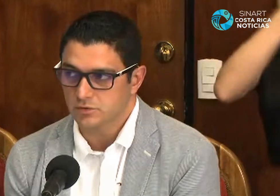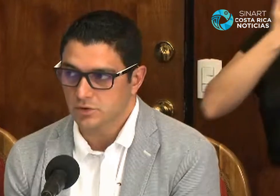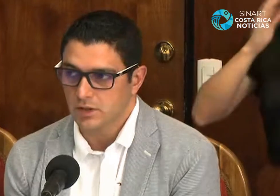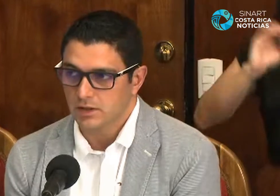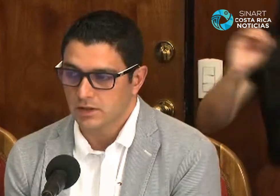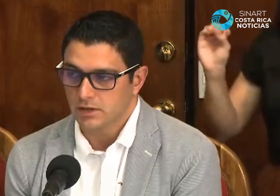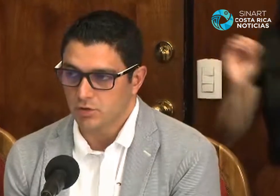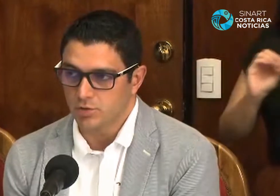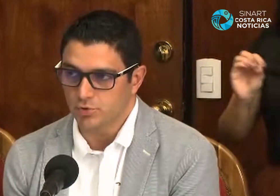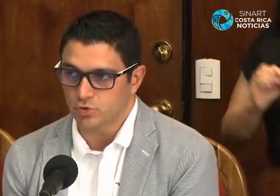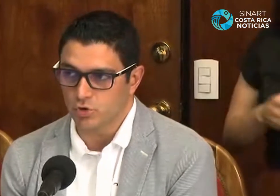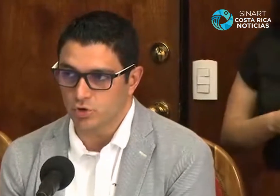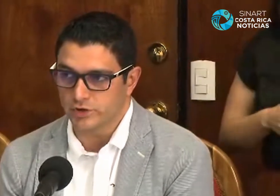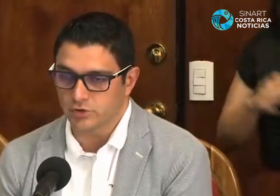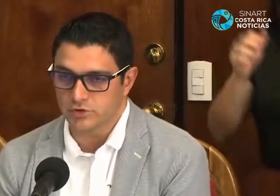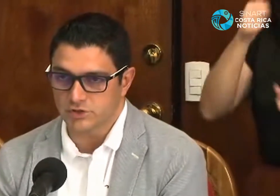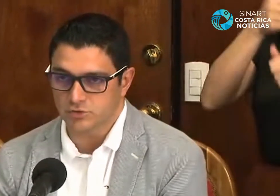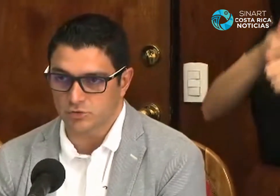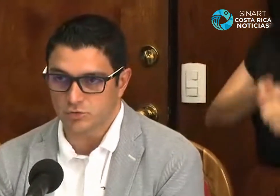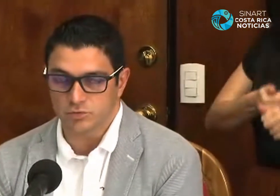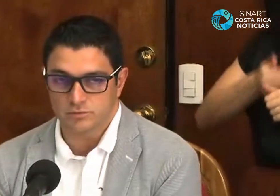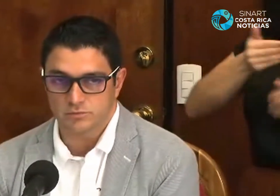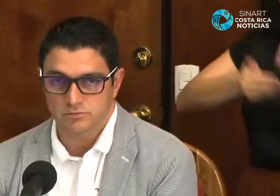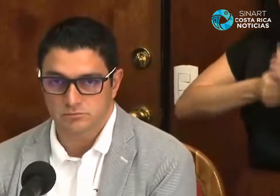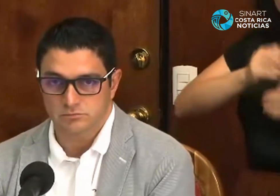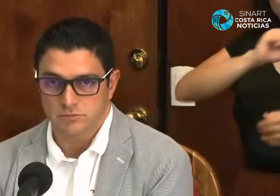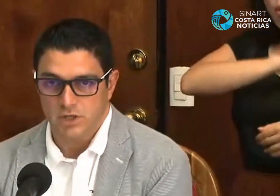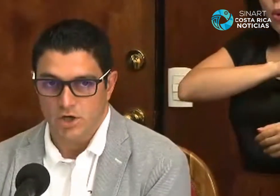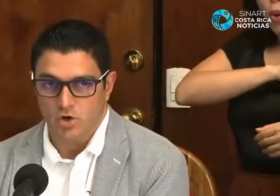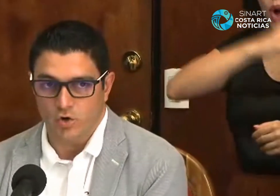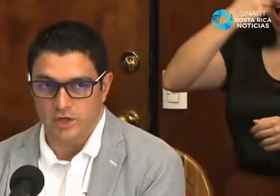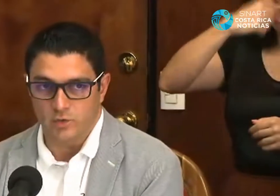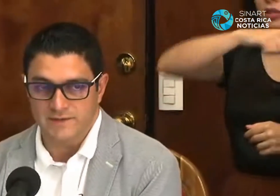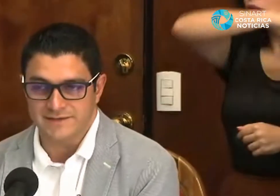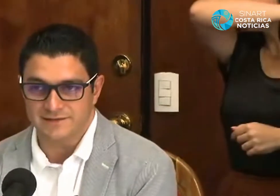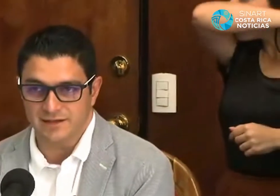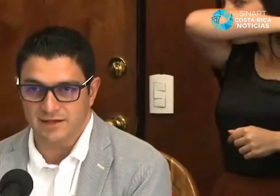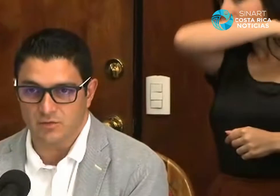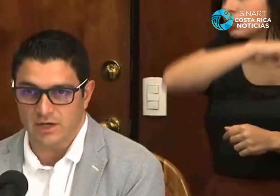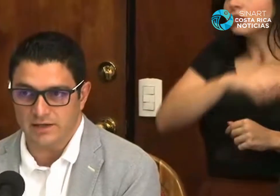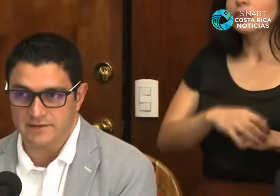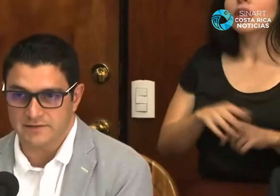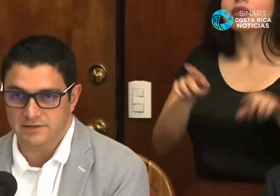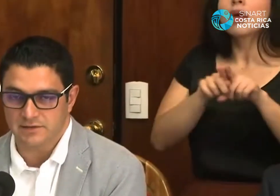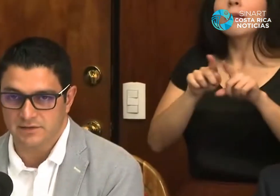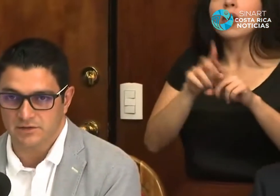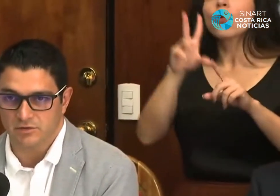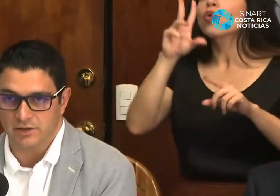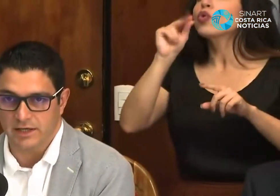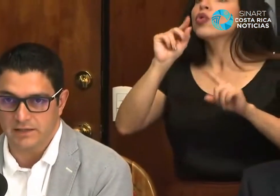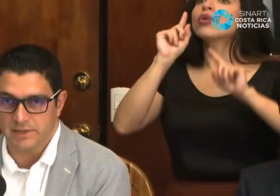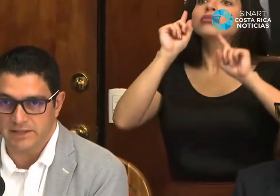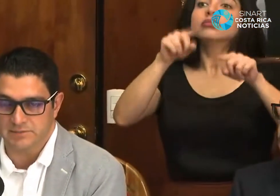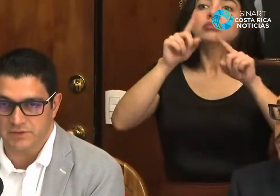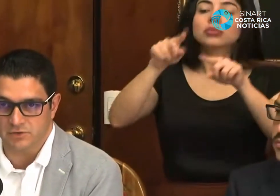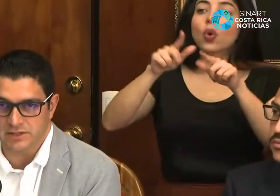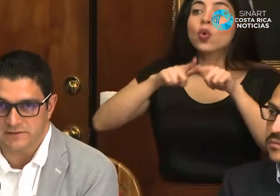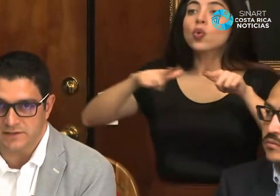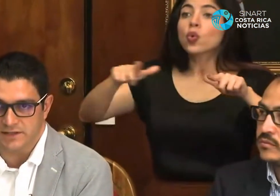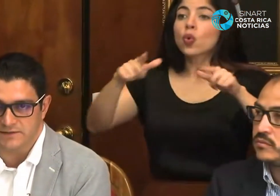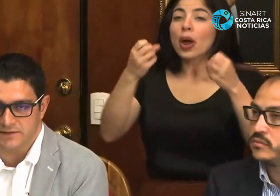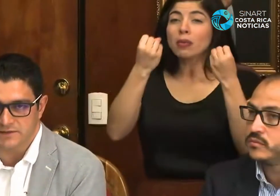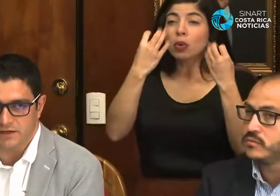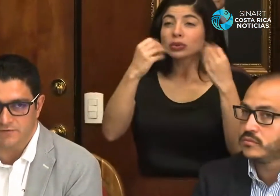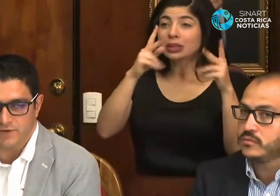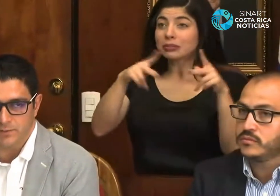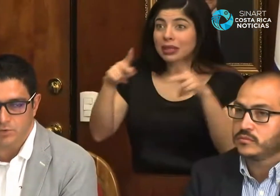públicos, con el protocolo de tos y estornudo, con el no asistir a lugares donde hay varias personas